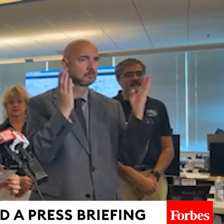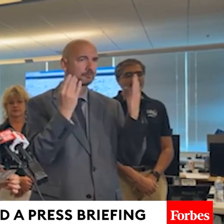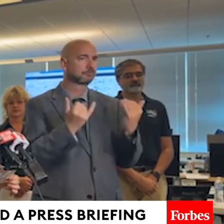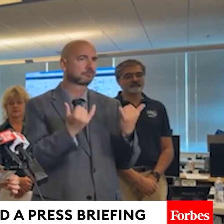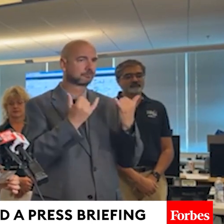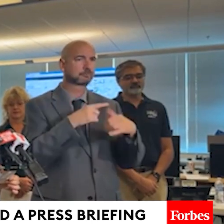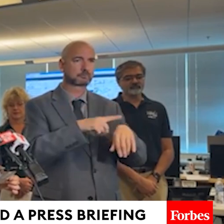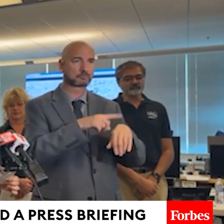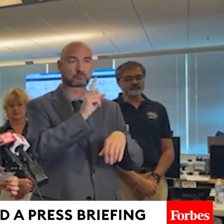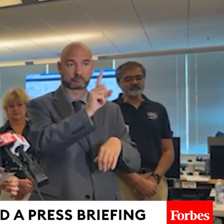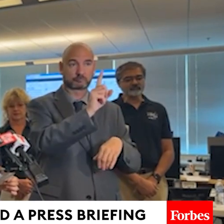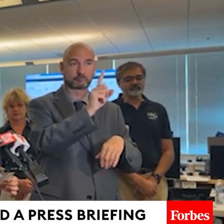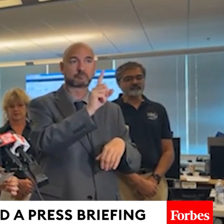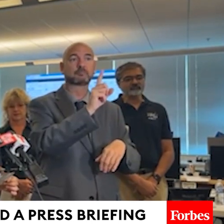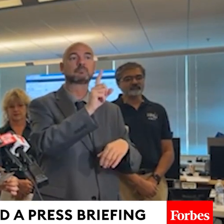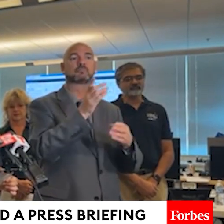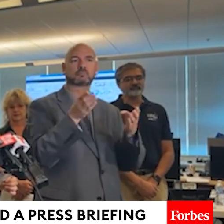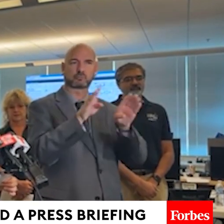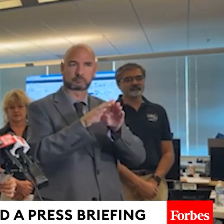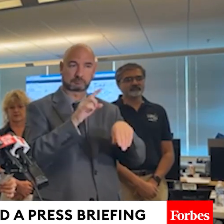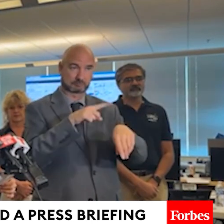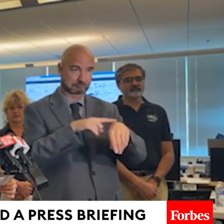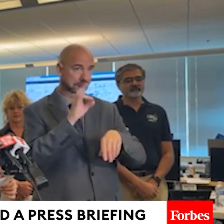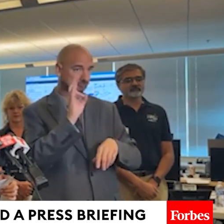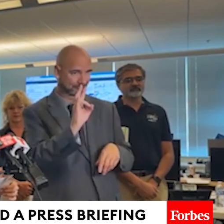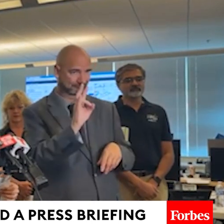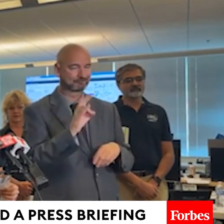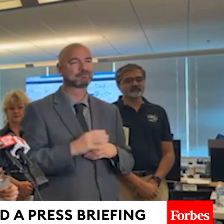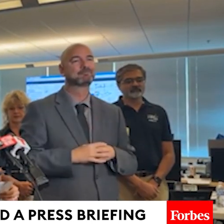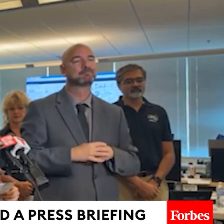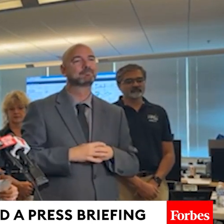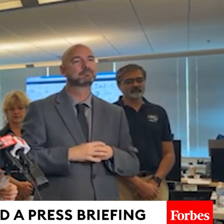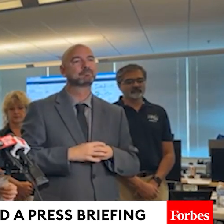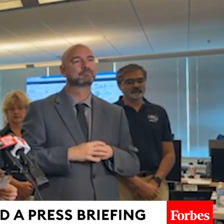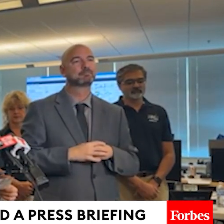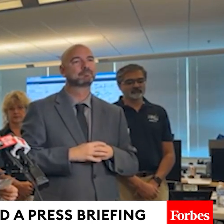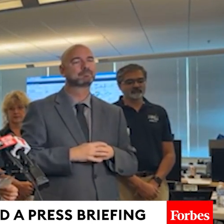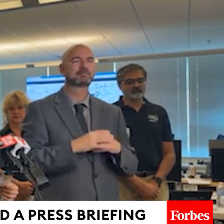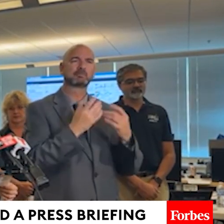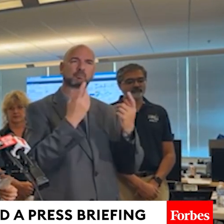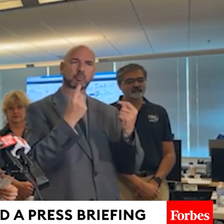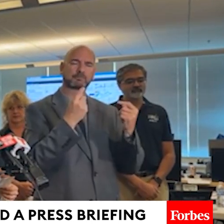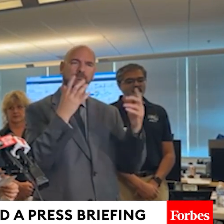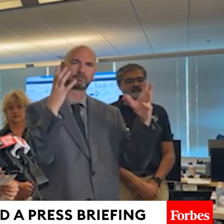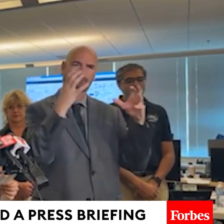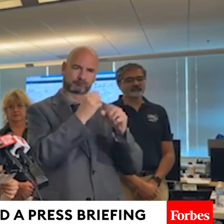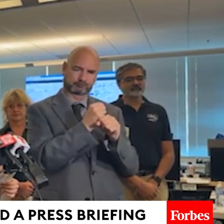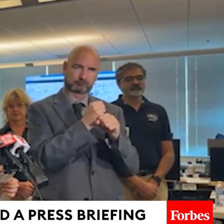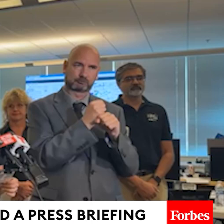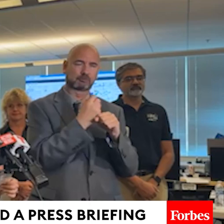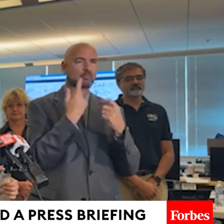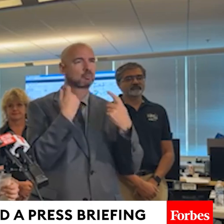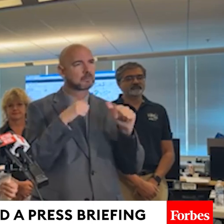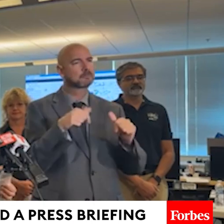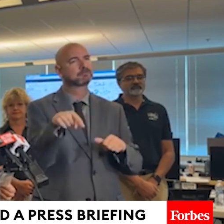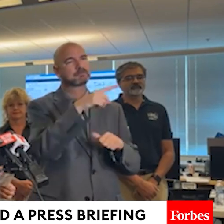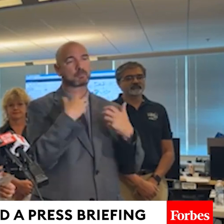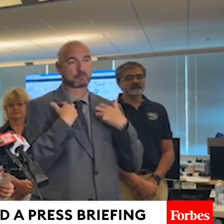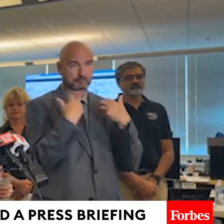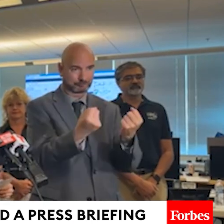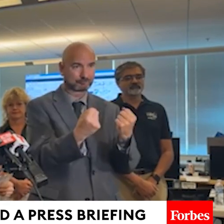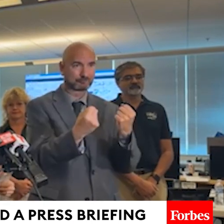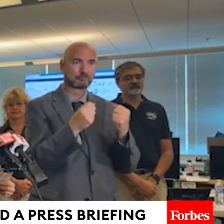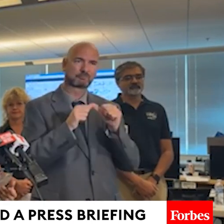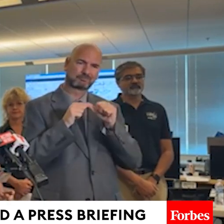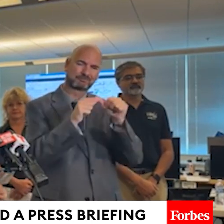tarde y cierran a las 7 de la tarde. Para resumir, este va a ser un proceso de recuperación muy largo y hay que tener mucha